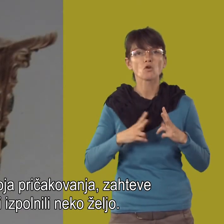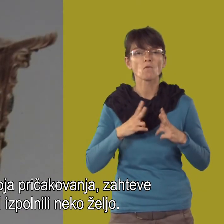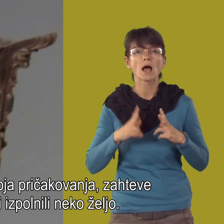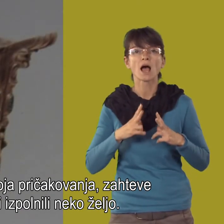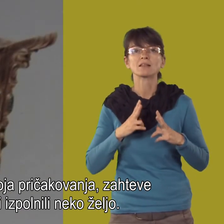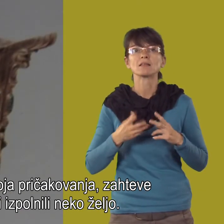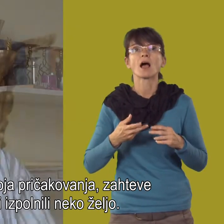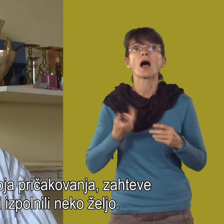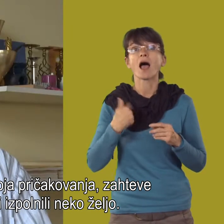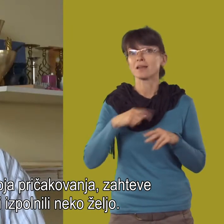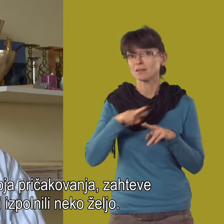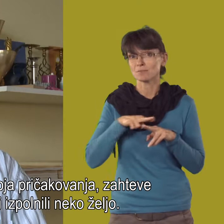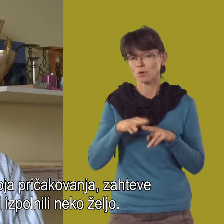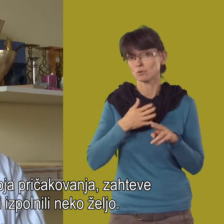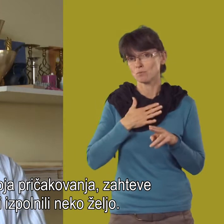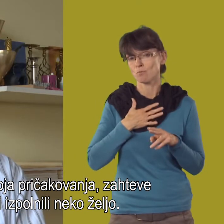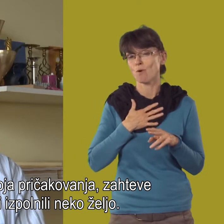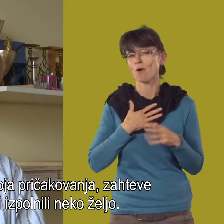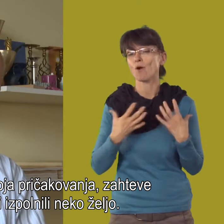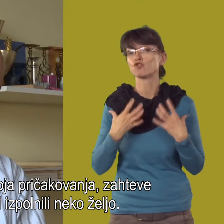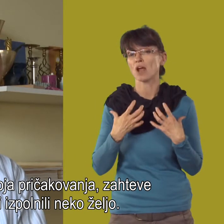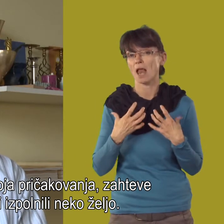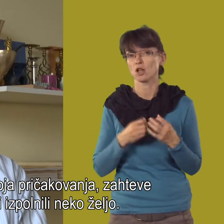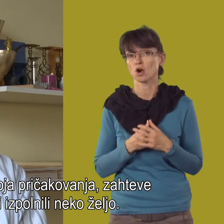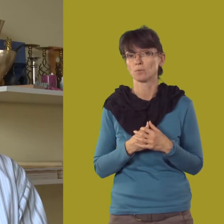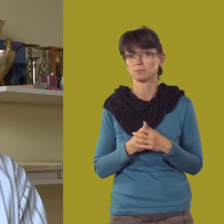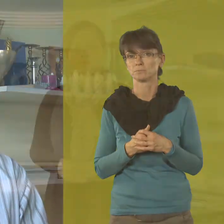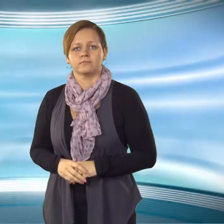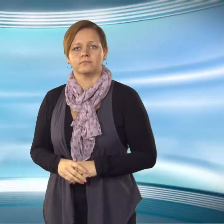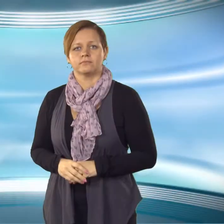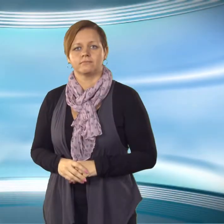pričakovanja, zahteve ali pa mi recimo izpolnili neko željo.